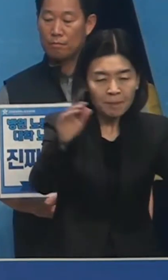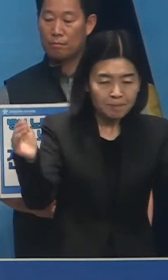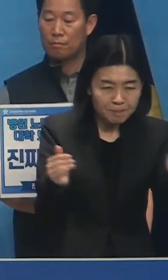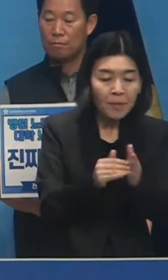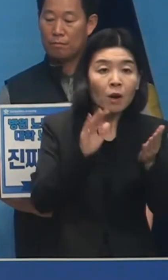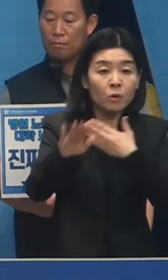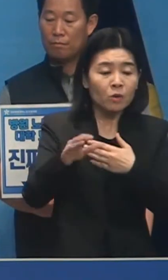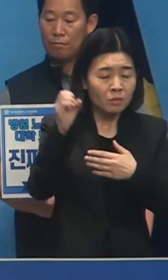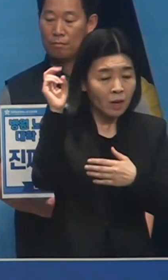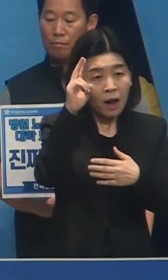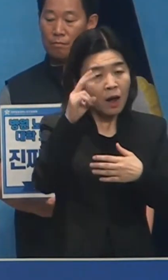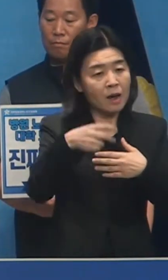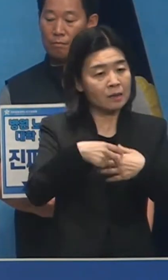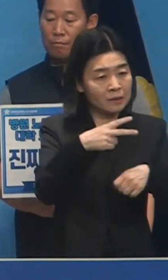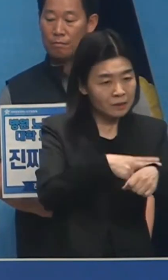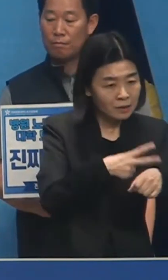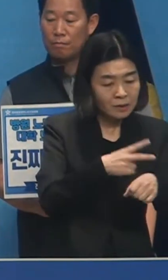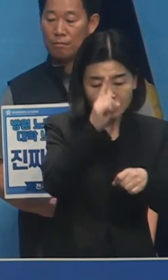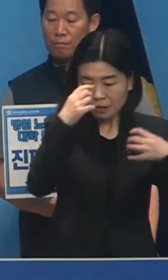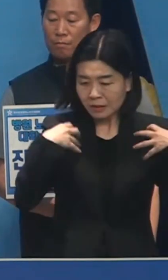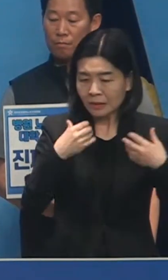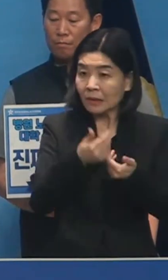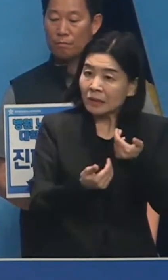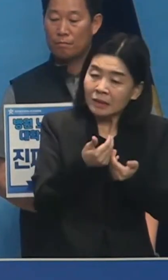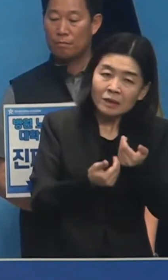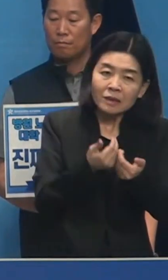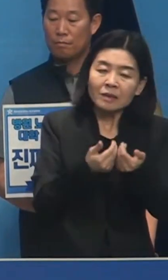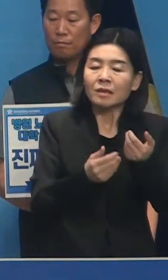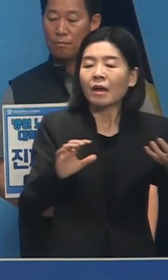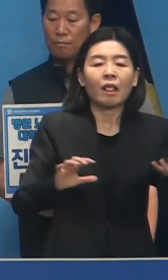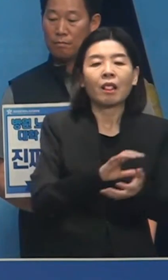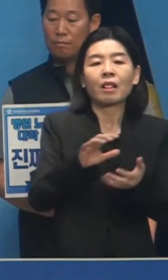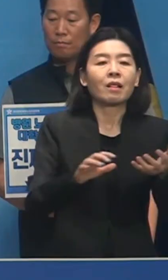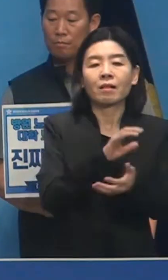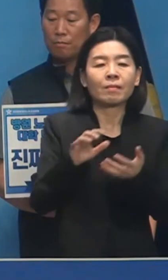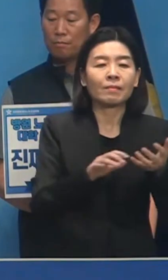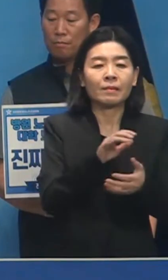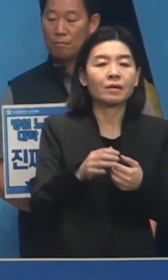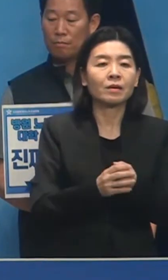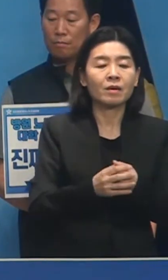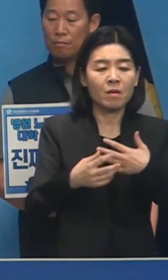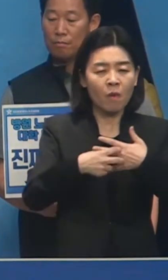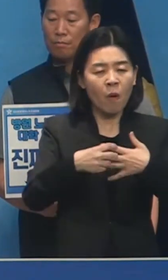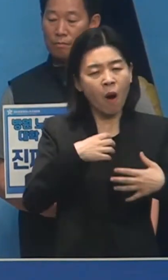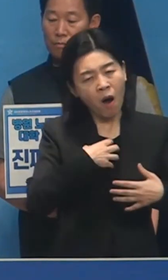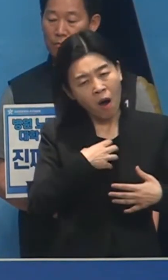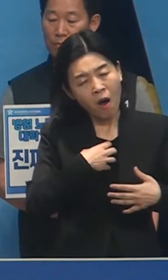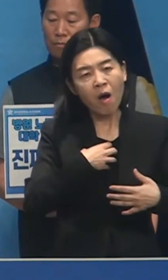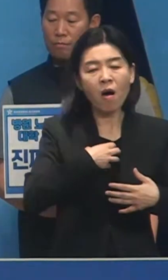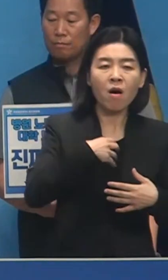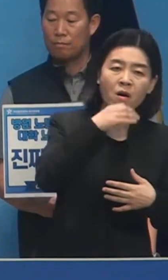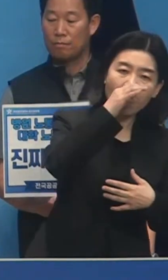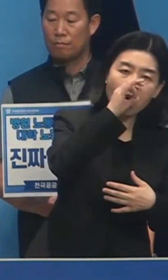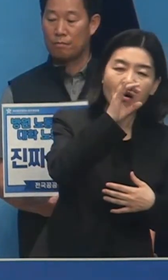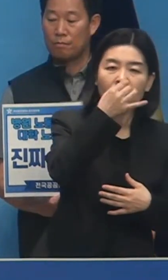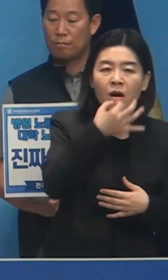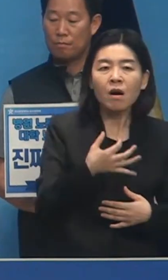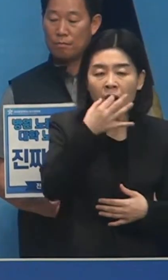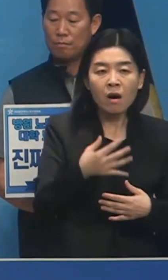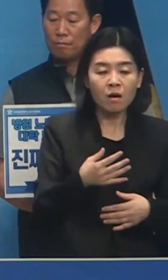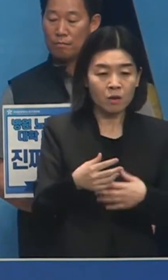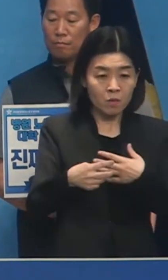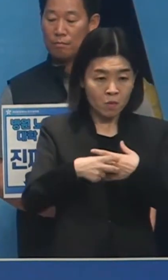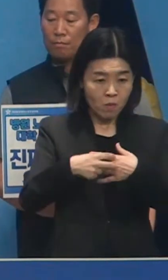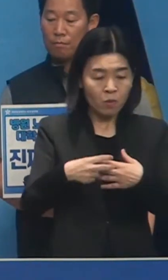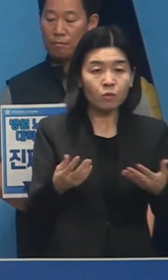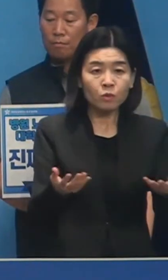의정 갈등이라는 혼란을 마주하게 되었습니다. 병원에 계속되는 위기를 경험하며 병원 노동자들은